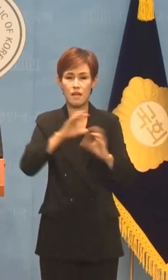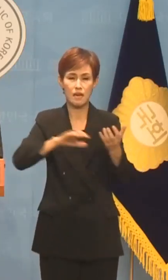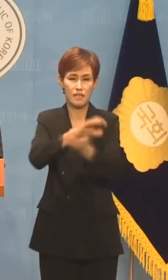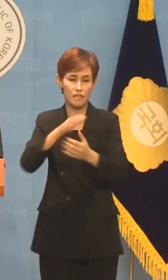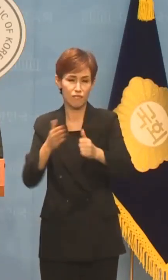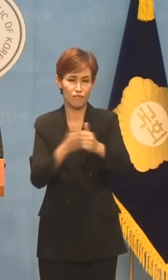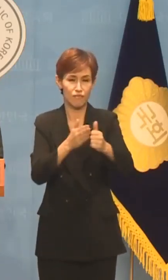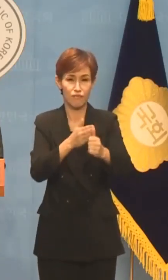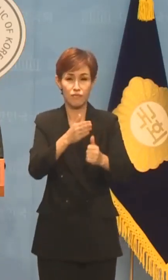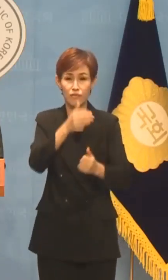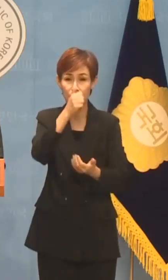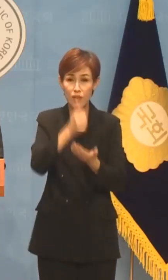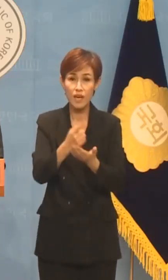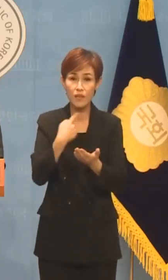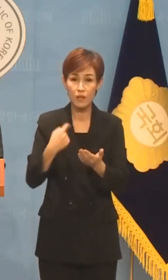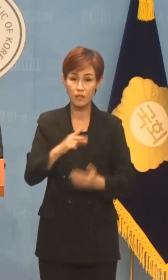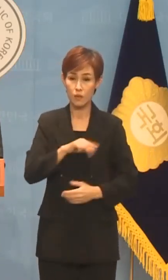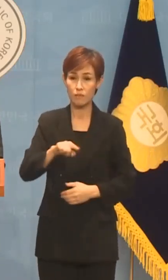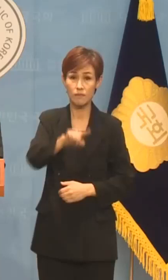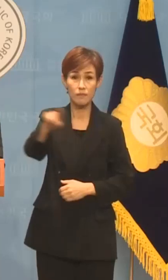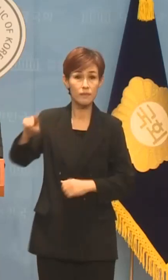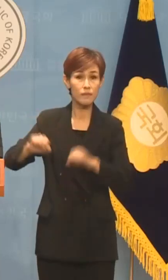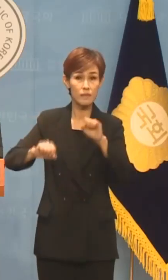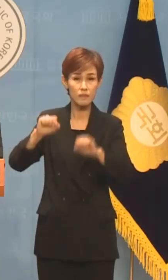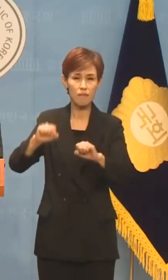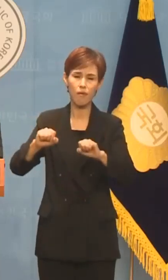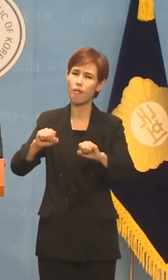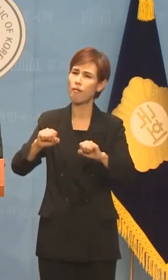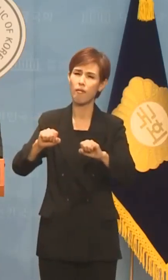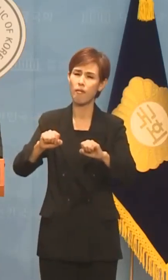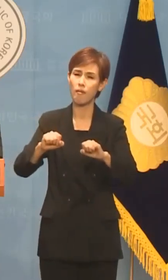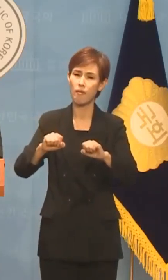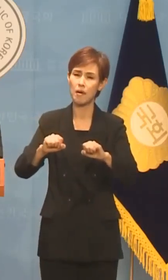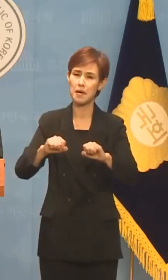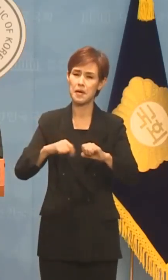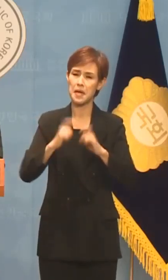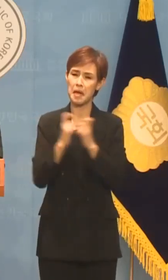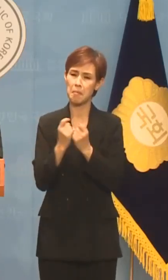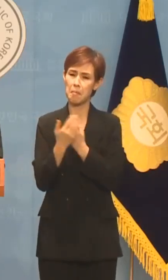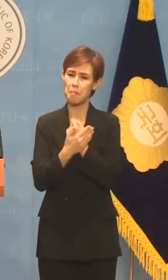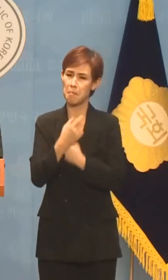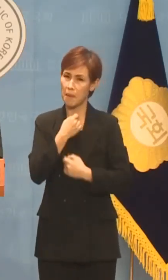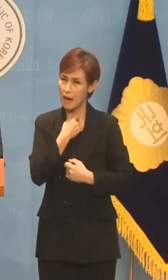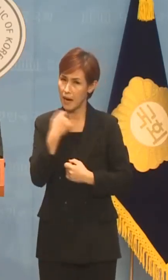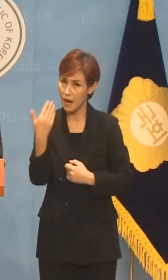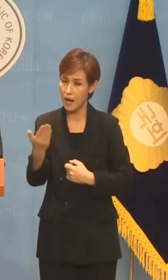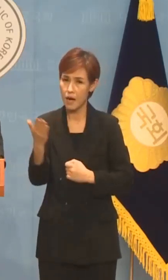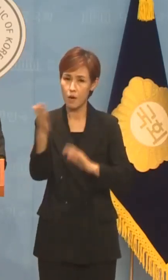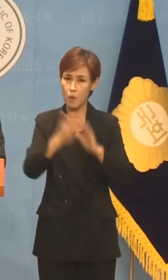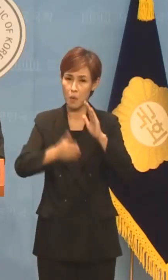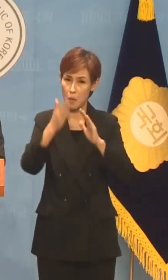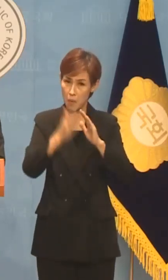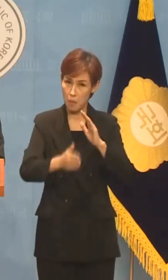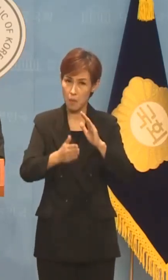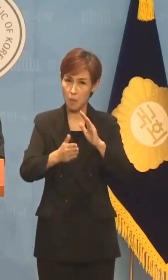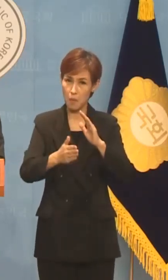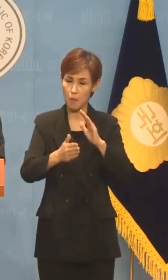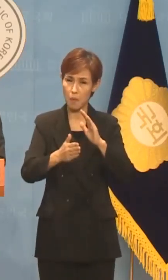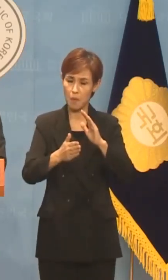저지른 자당 의원들의 행태가 정말로 개별적 소신행동인지 아니면 국민의힘의